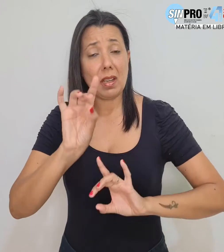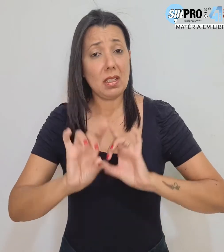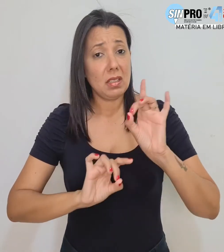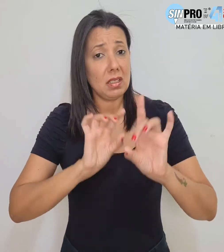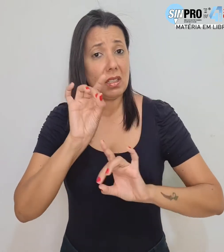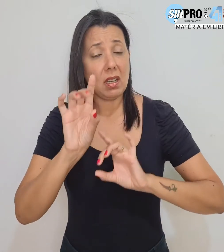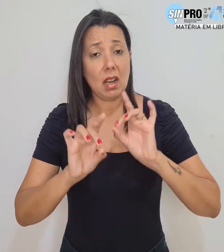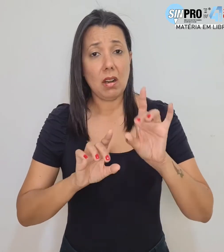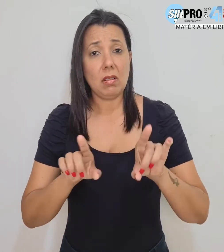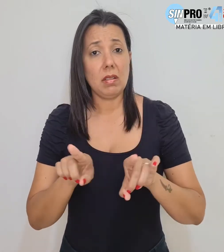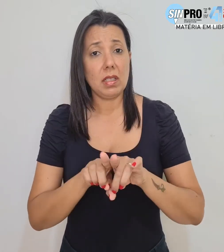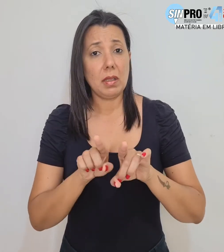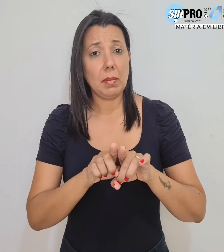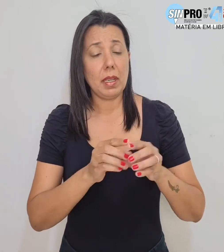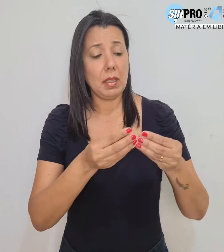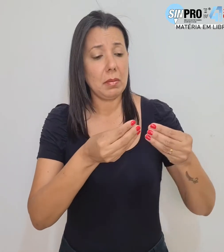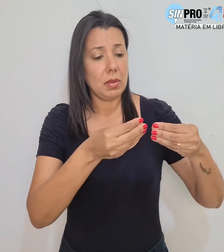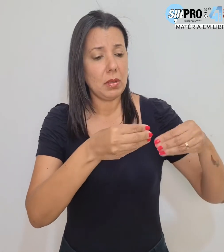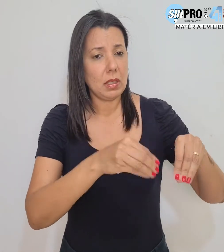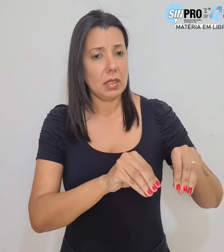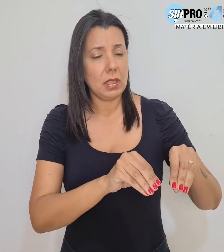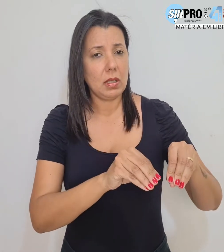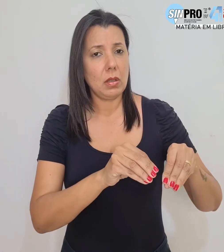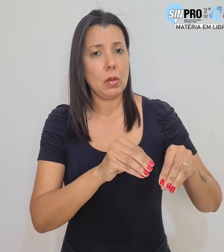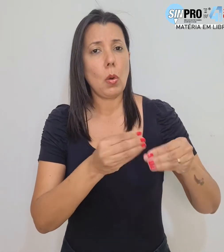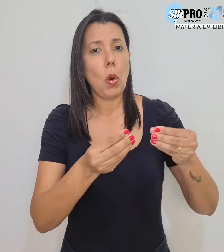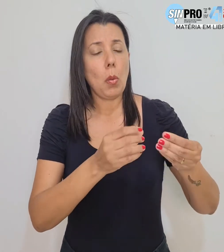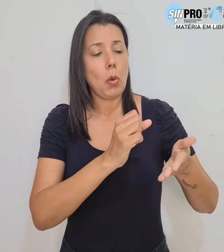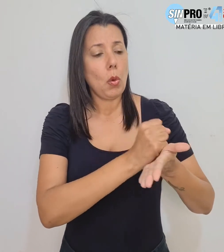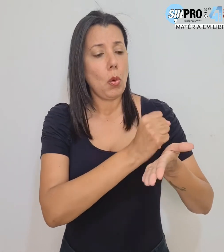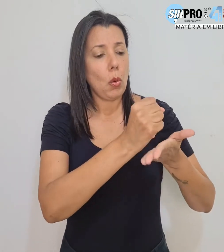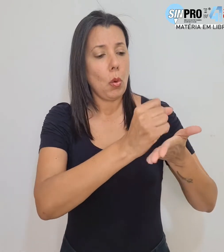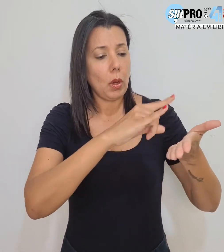e na precarização das formas de contratação